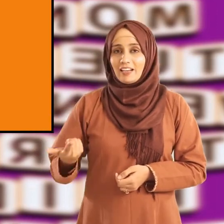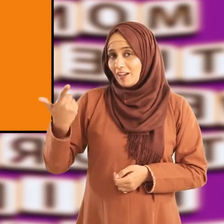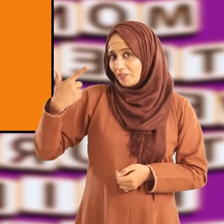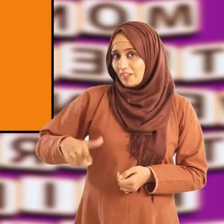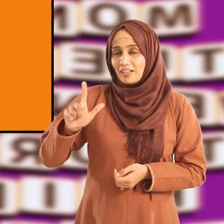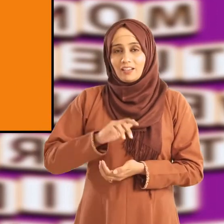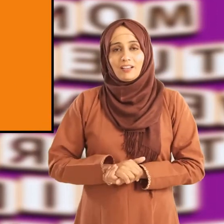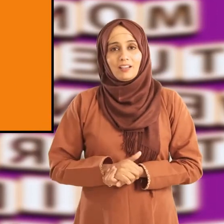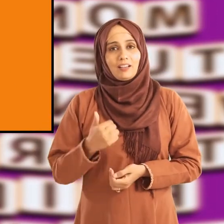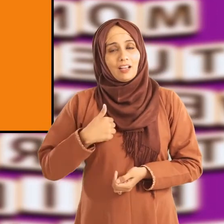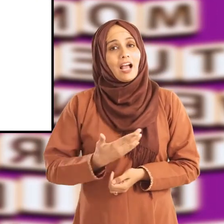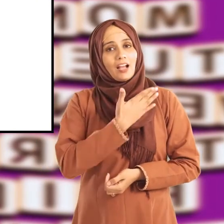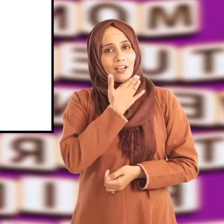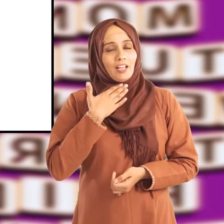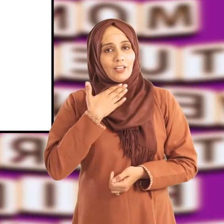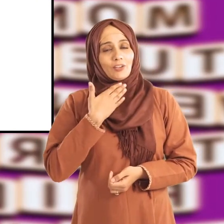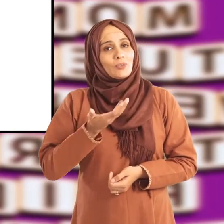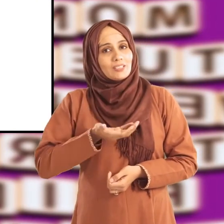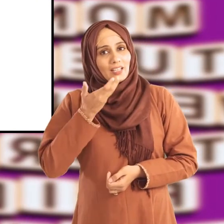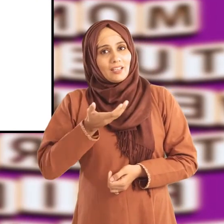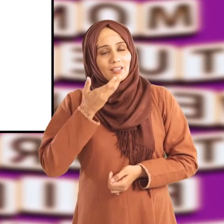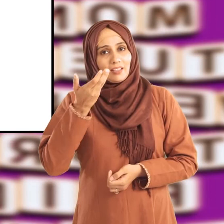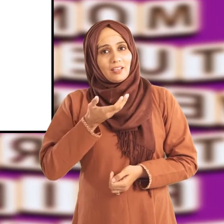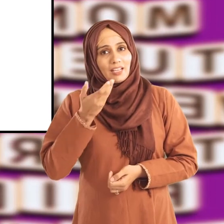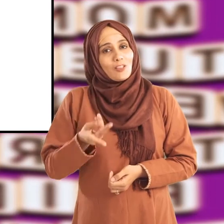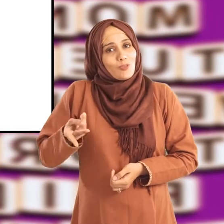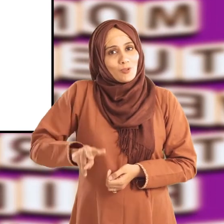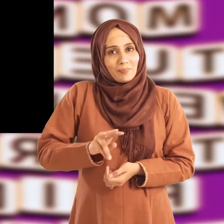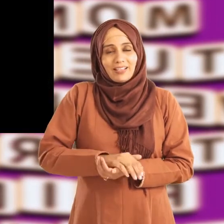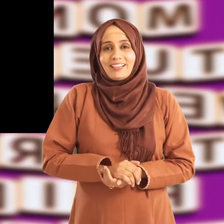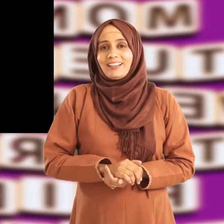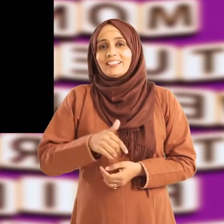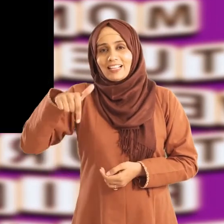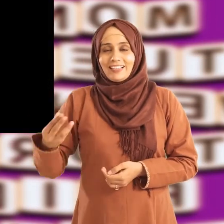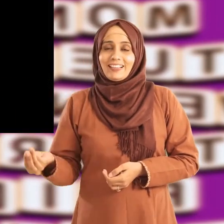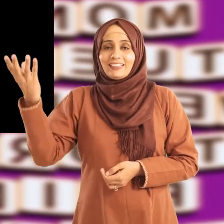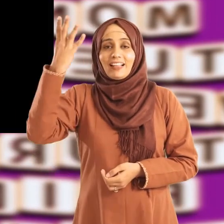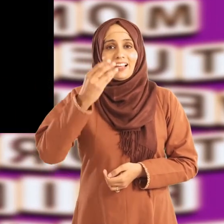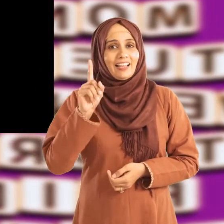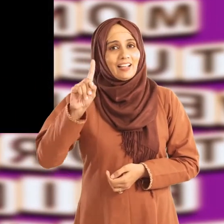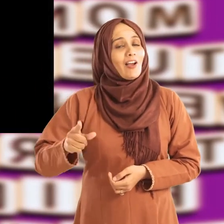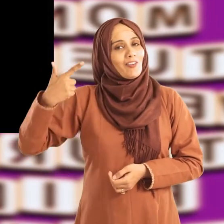موسیقی موسیقی موسیقی موسیقی